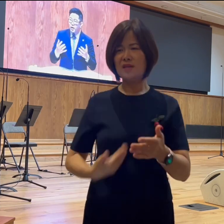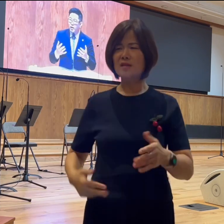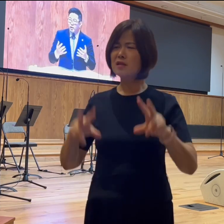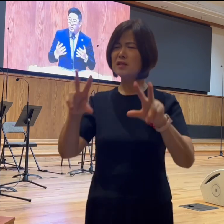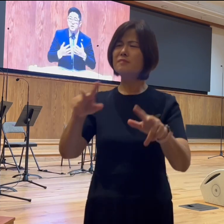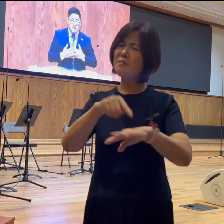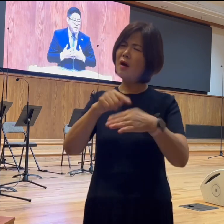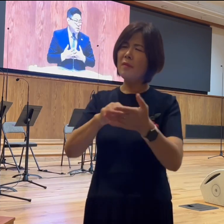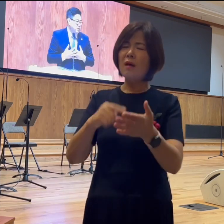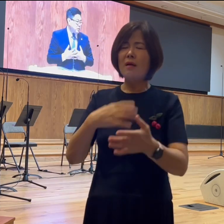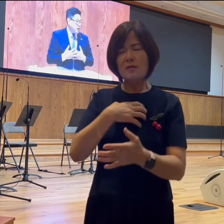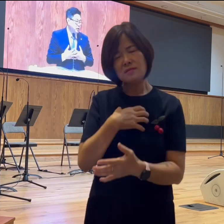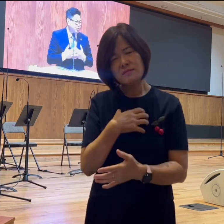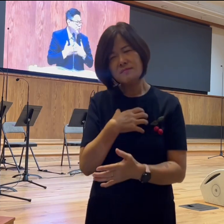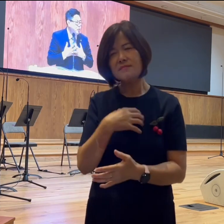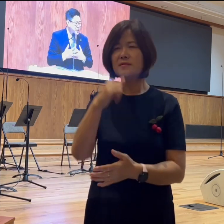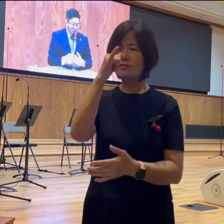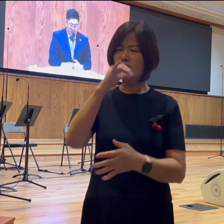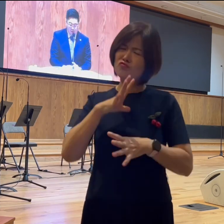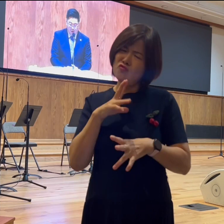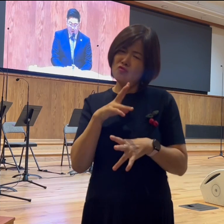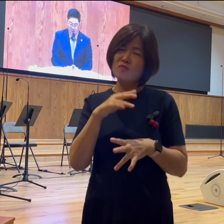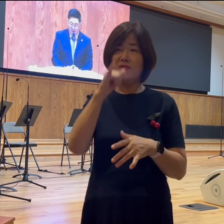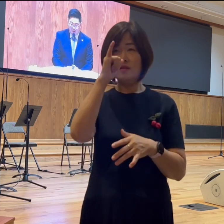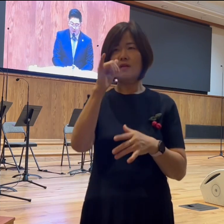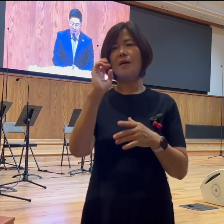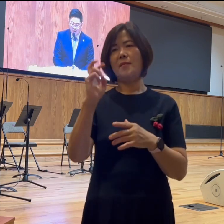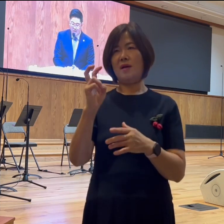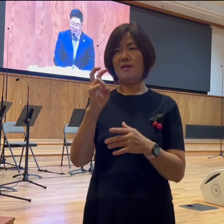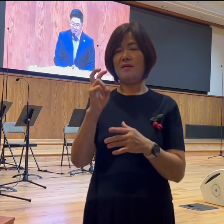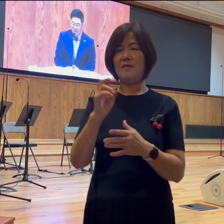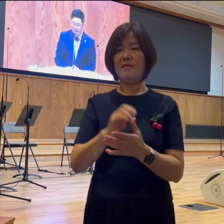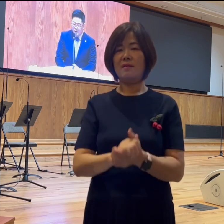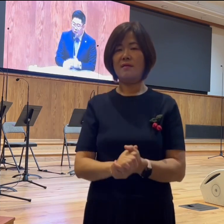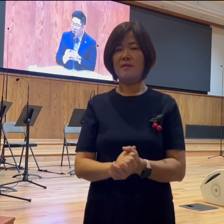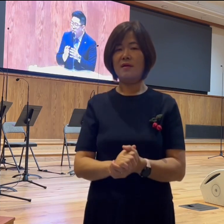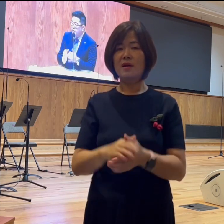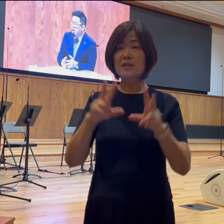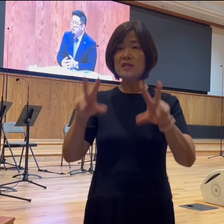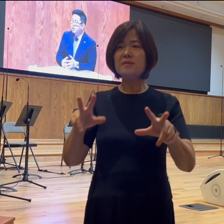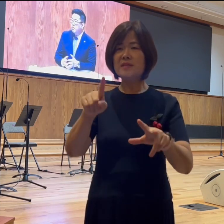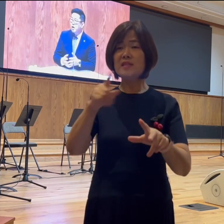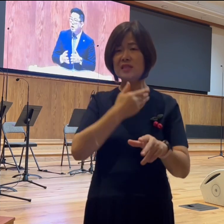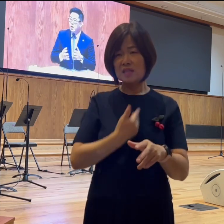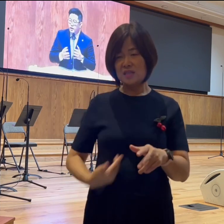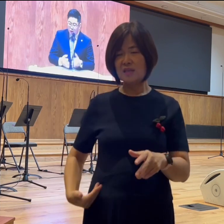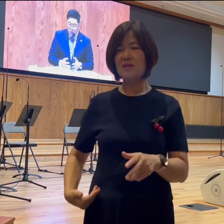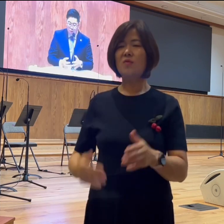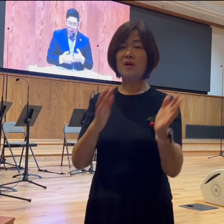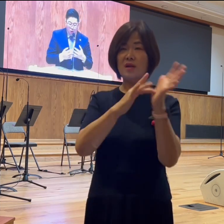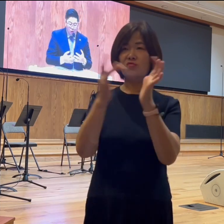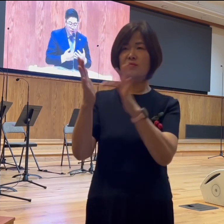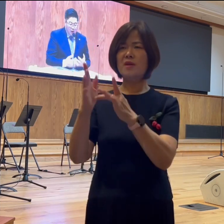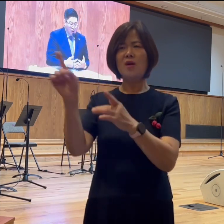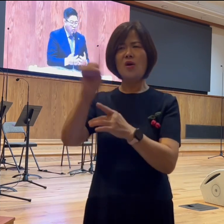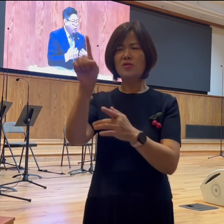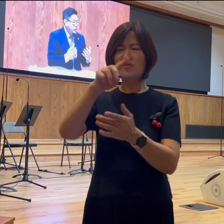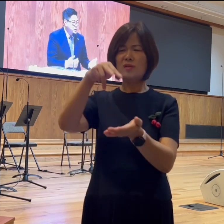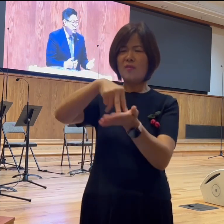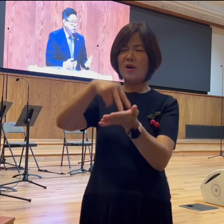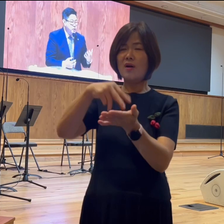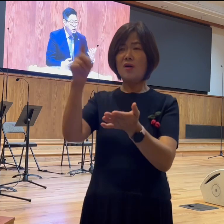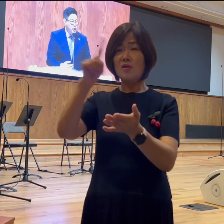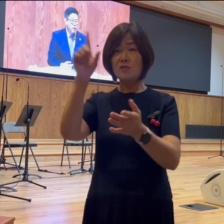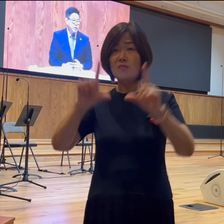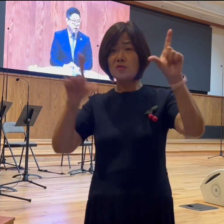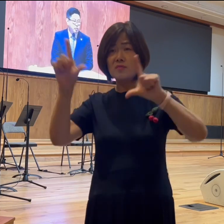마음에 근심이 있었던 것 같아요. 두려움이 있었던 것 같아요. 그리고 지금 이 제자들과 예수님이 어떤 상황과 어떤